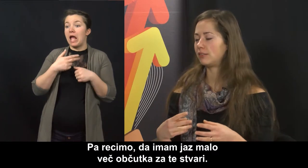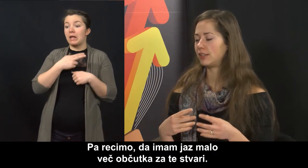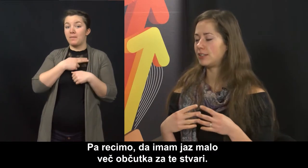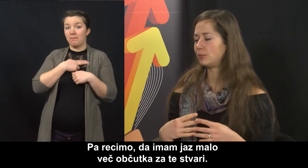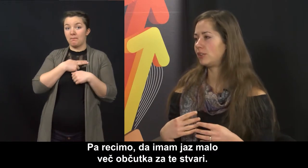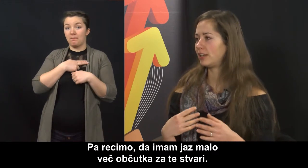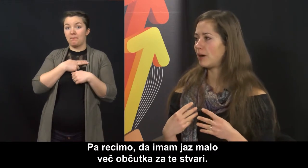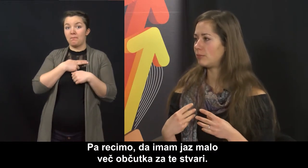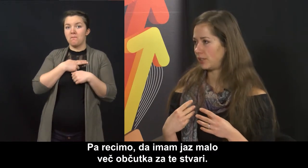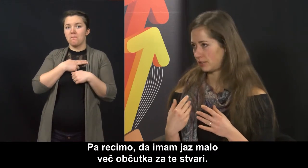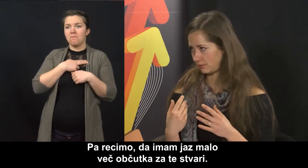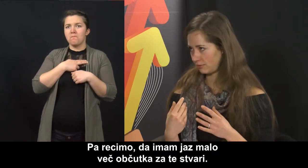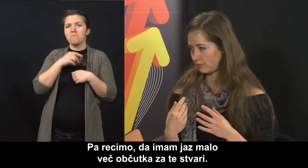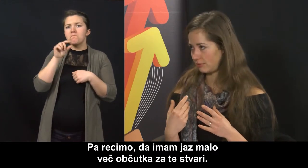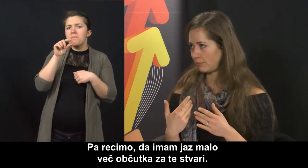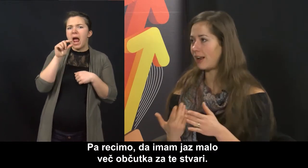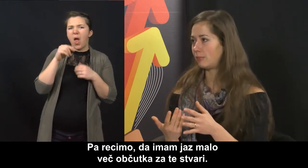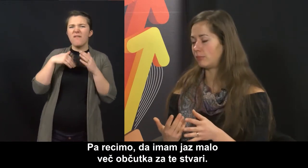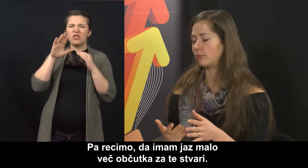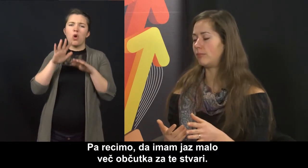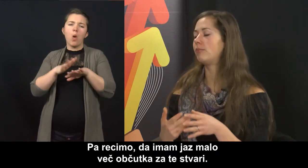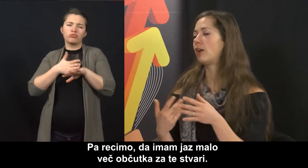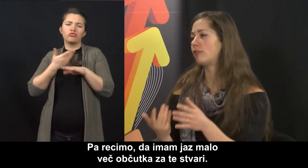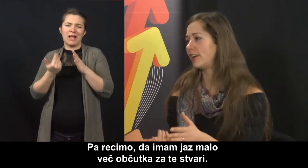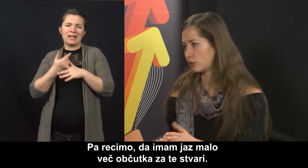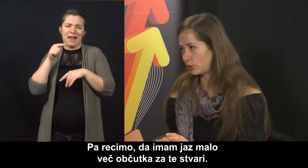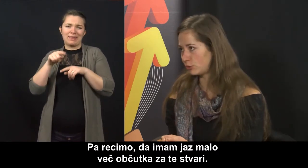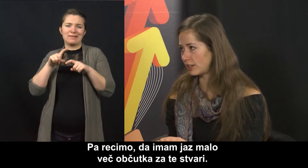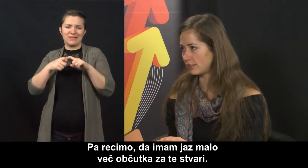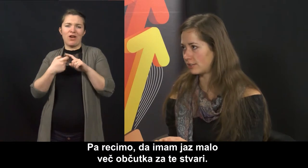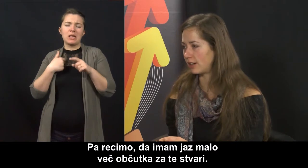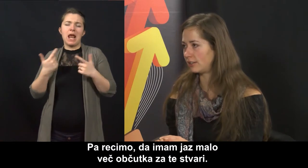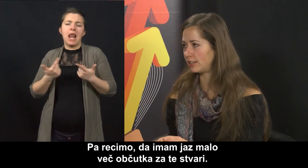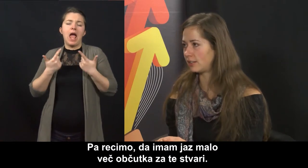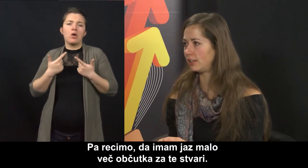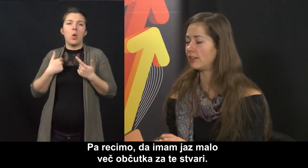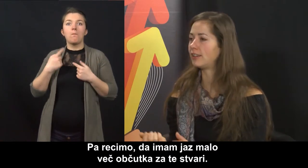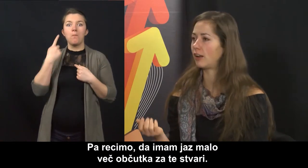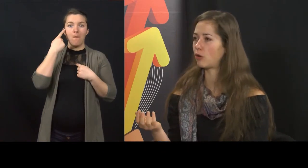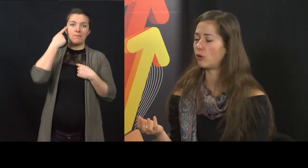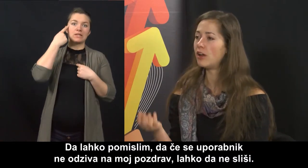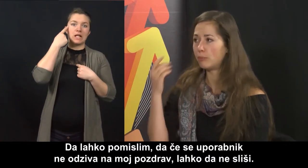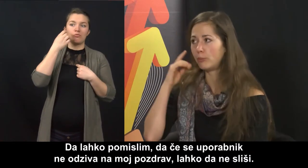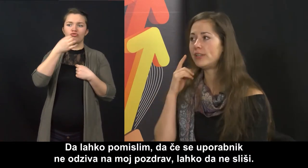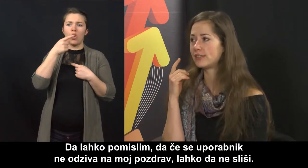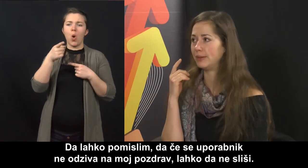Pa recimo, da imam jaz malo več občutka za te zadeve, da lahko pomislim,